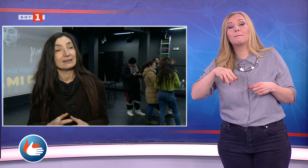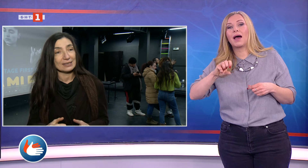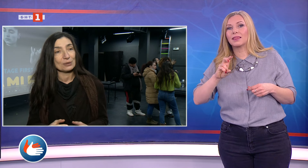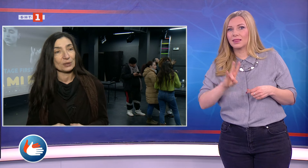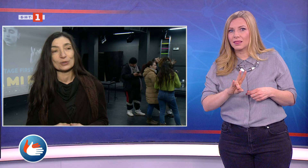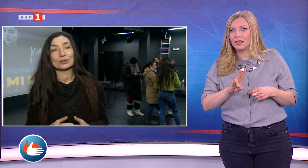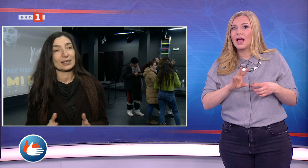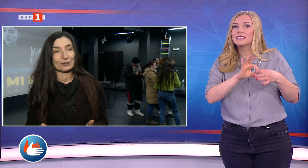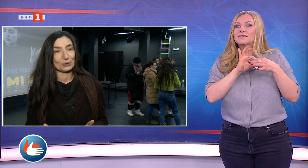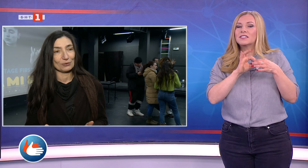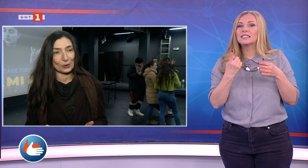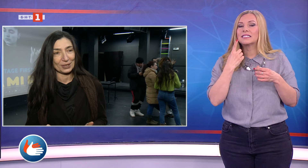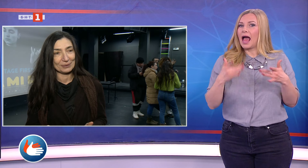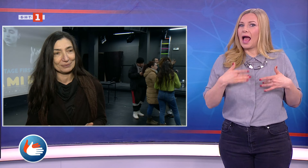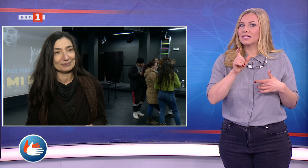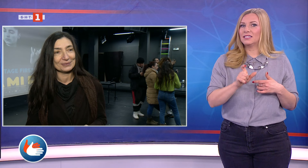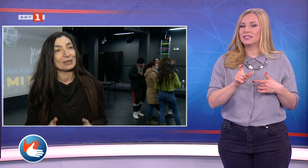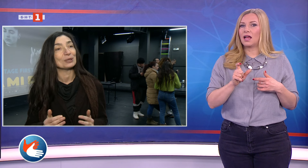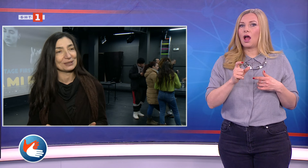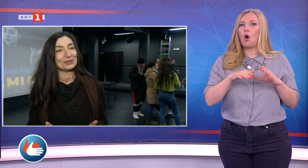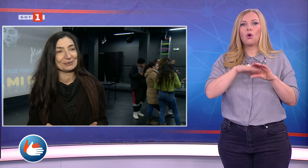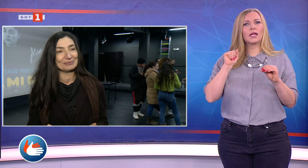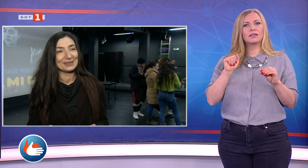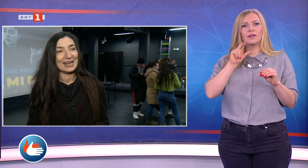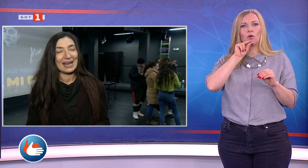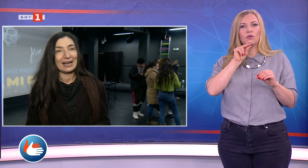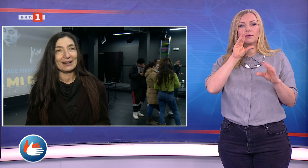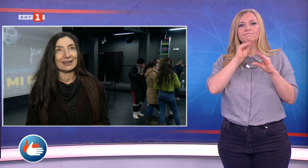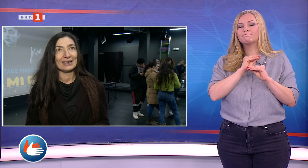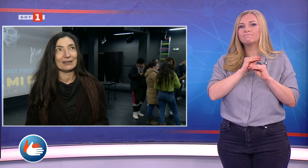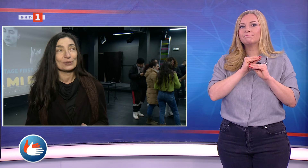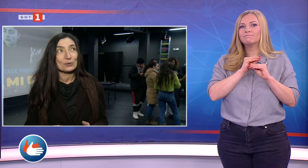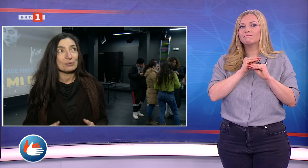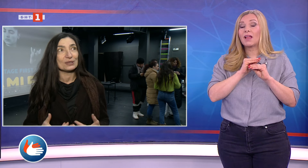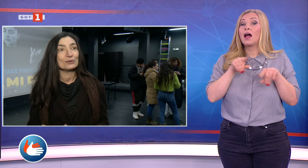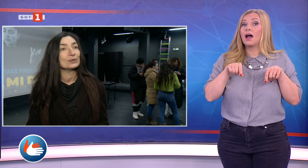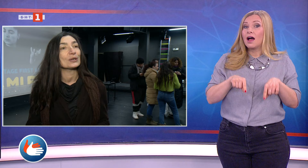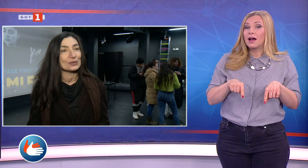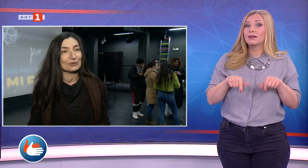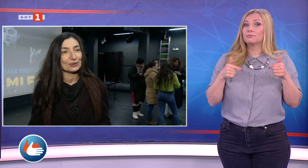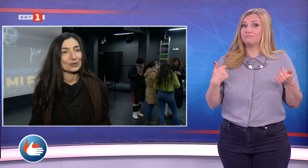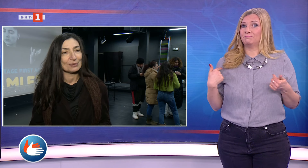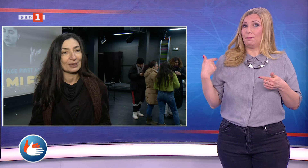актриса, която се отказва да говори и млъква. И всъщност присъствието на Роси в този